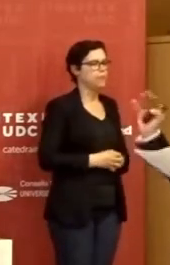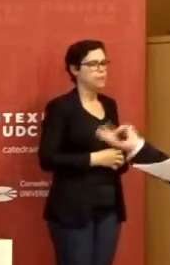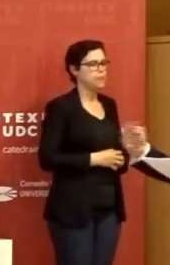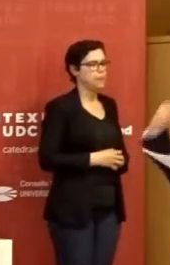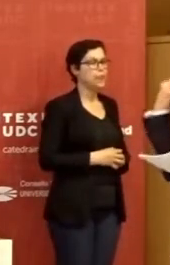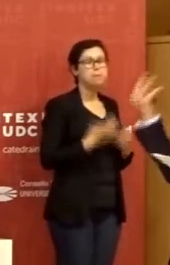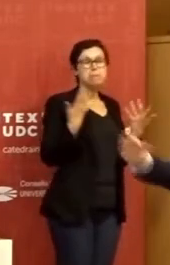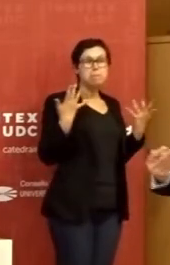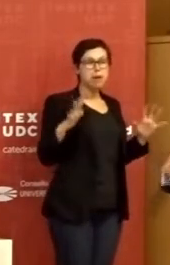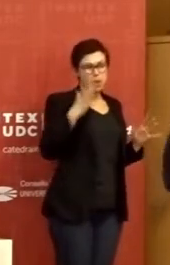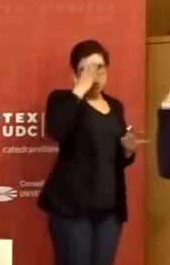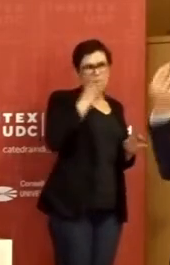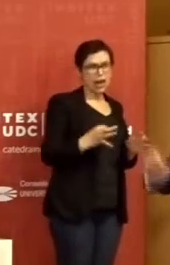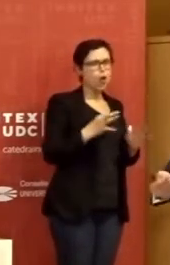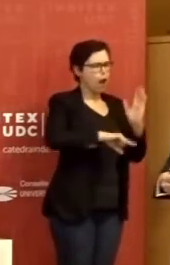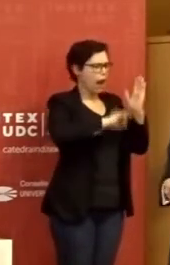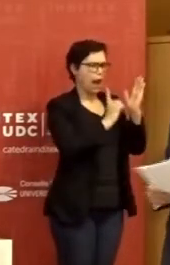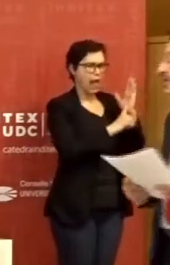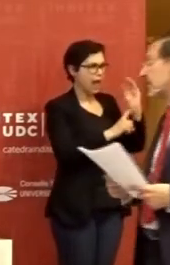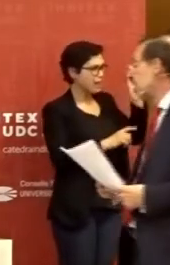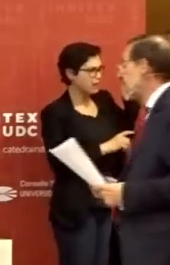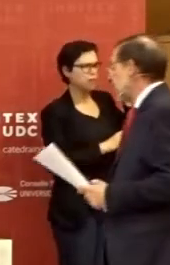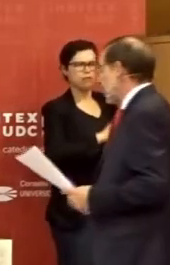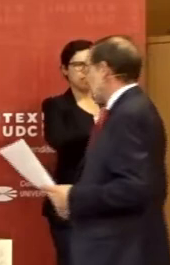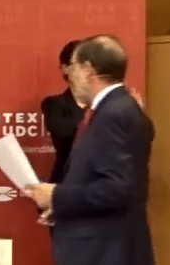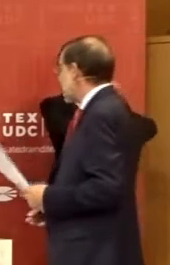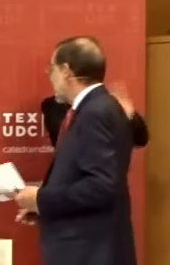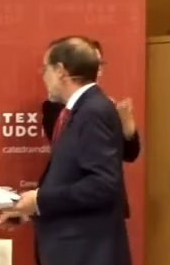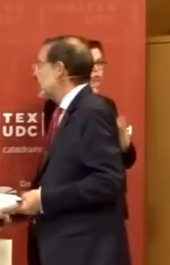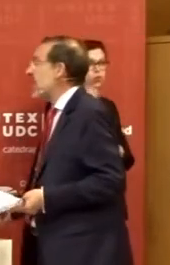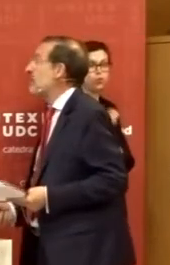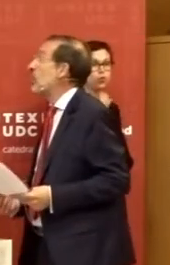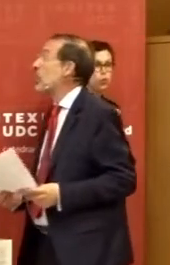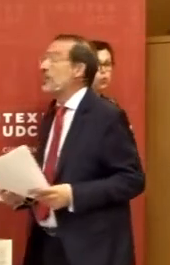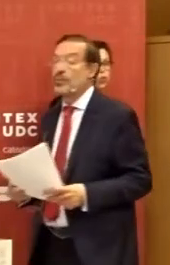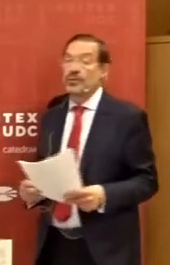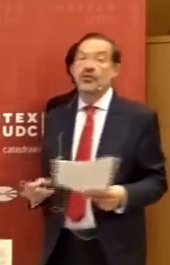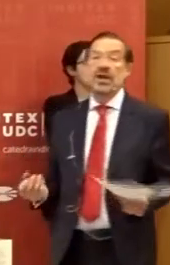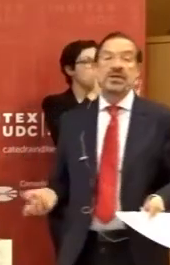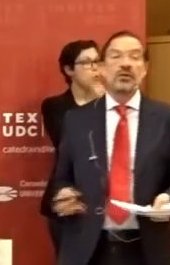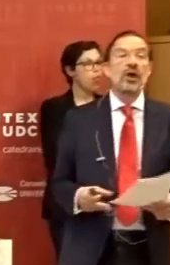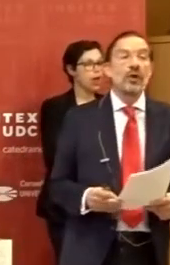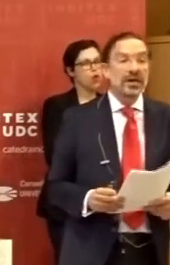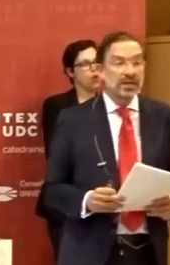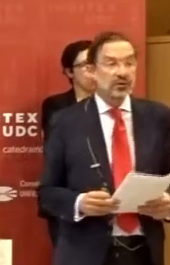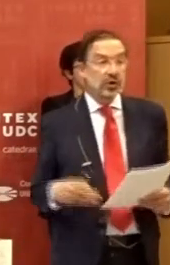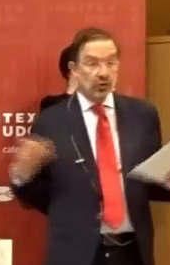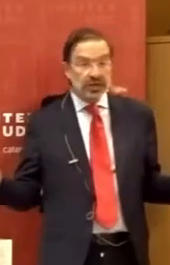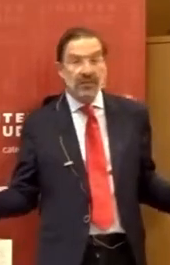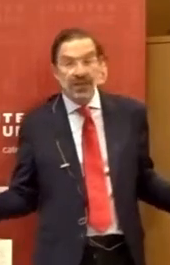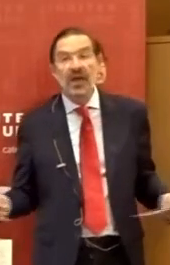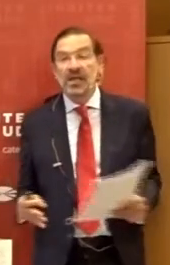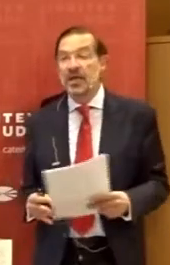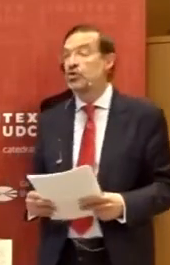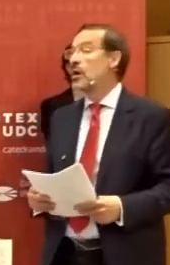caso, creo que hay que hacer cambios legislativos, creo que hay que hacer, hay que revisar el modelo de promoción de la inserción laboral de las personas